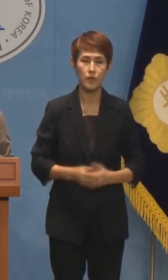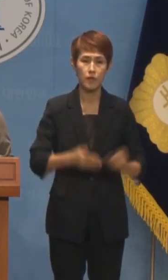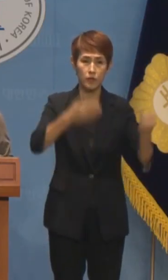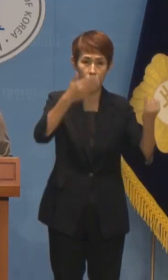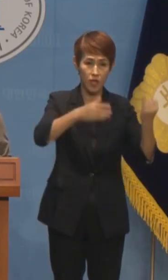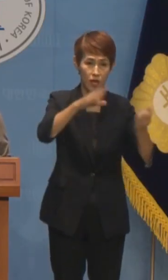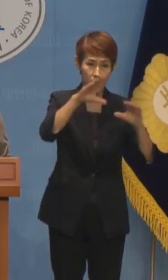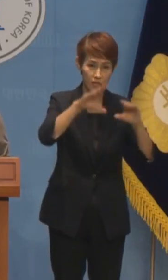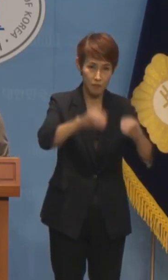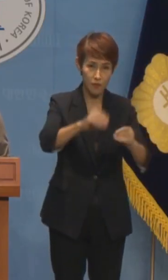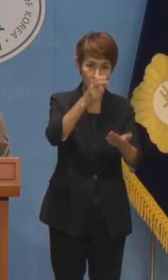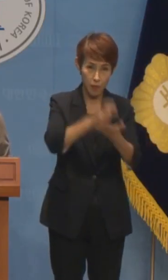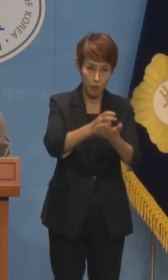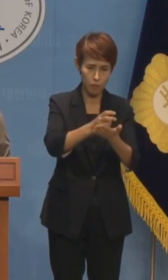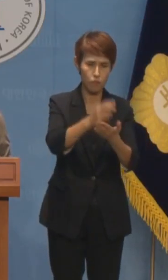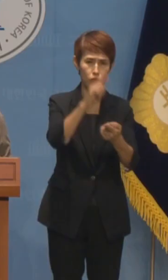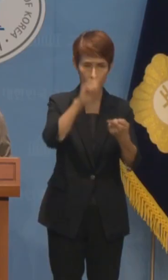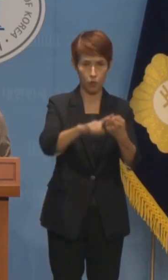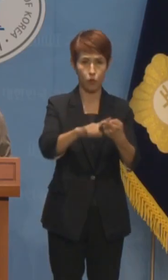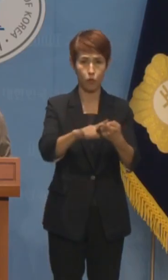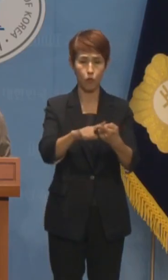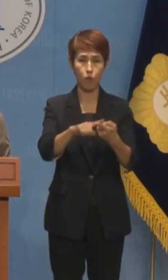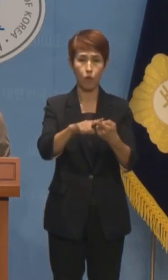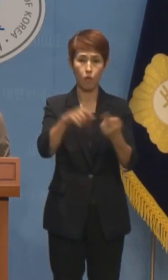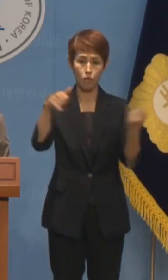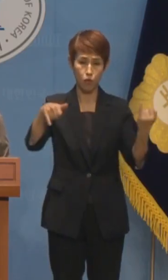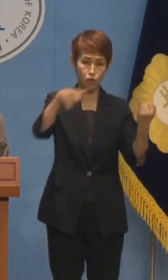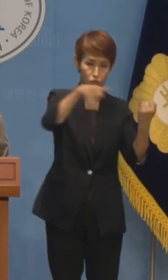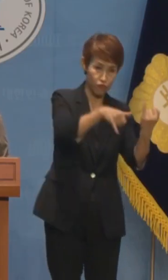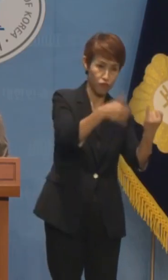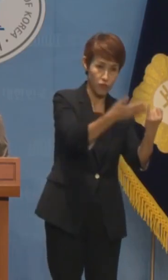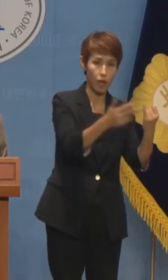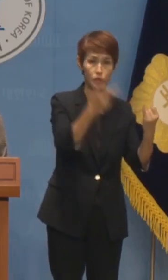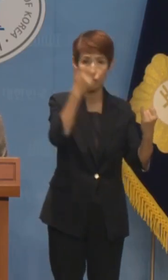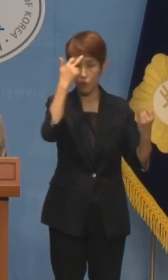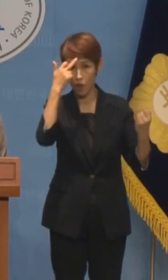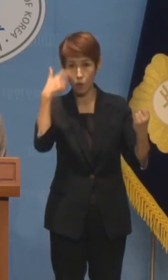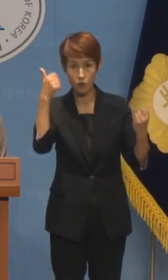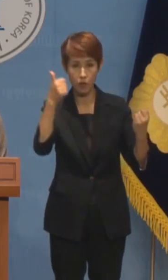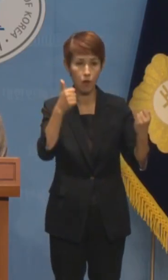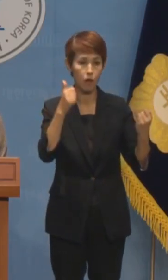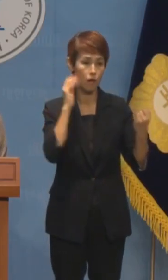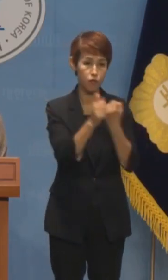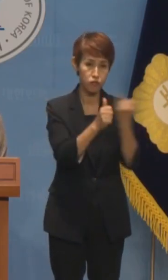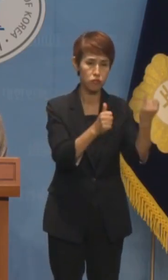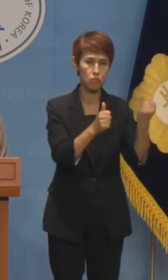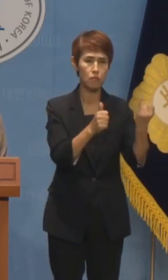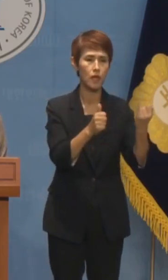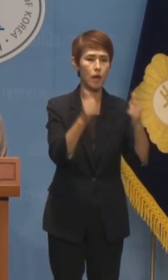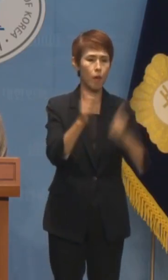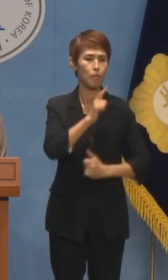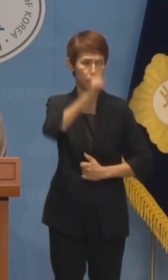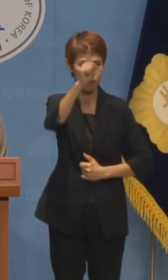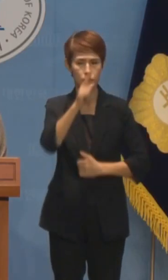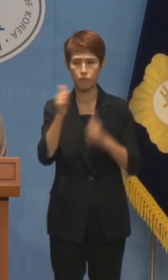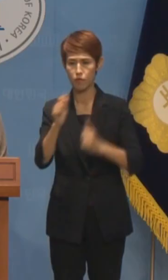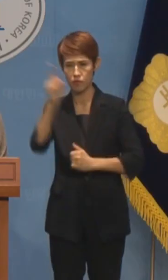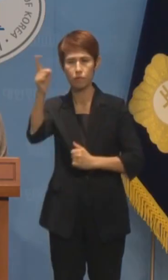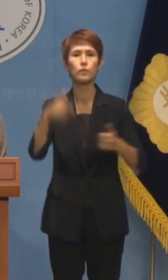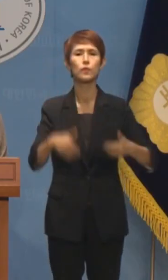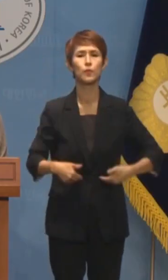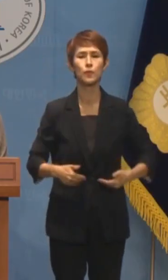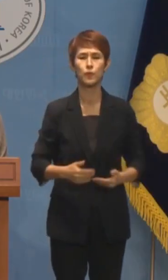청탁금지법의 취지 그대로 준 사람과 받은 사람 최 목사와 김 여사를 모두 기소해 법의 심판대에